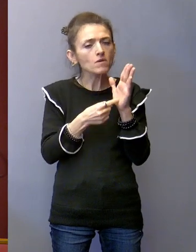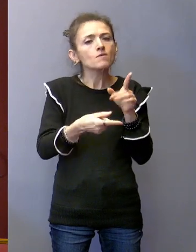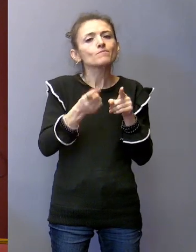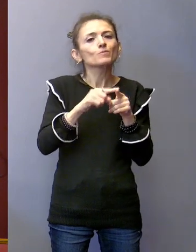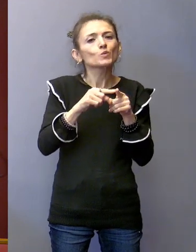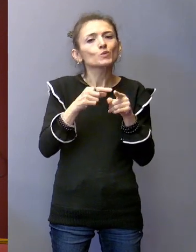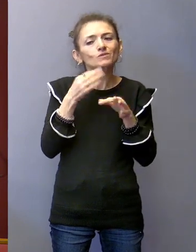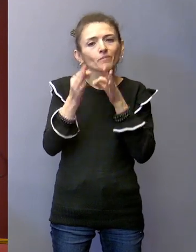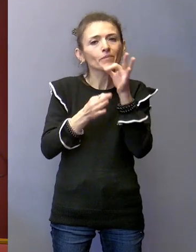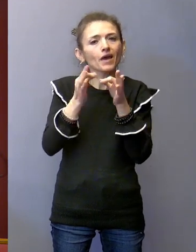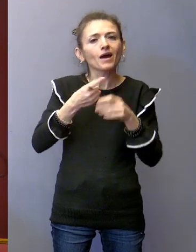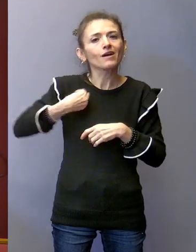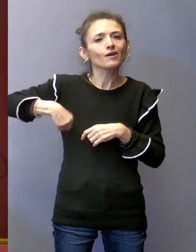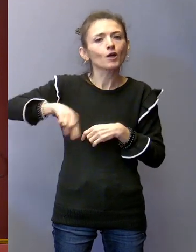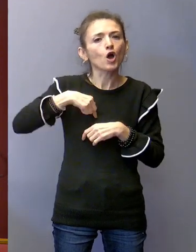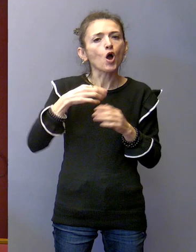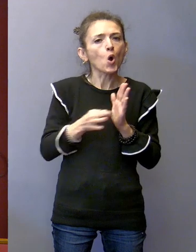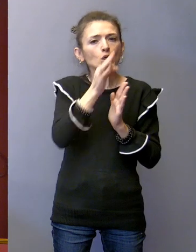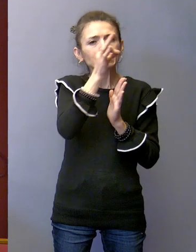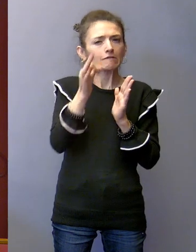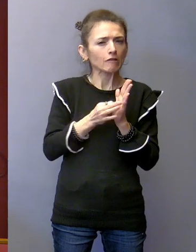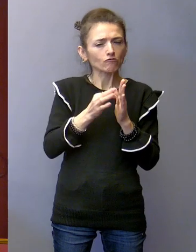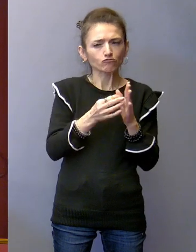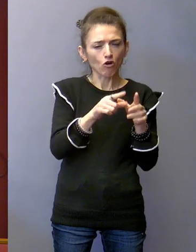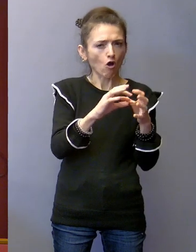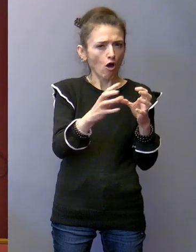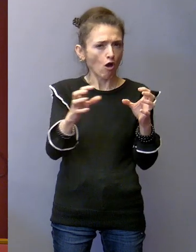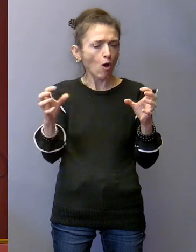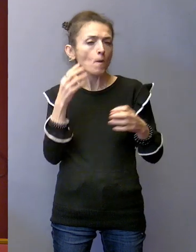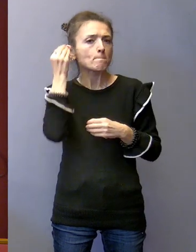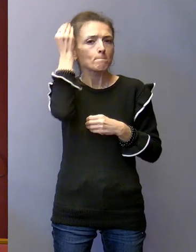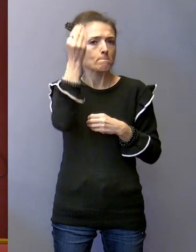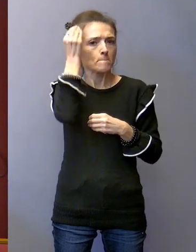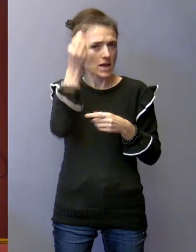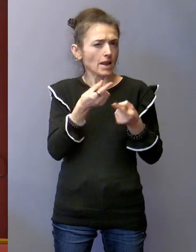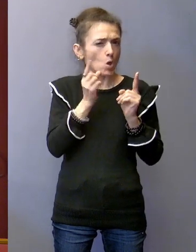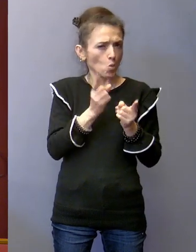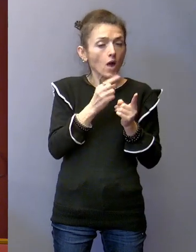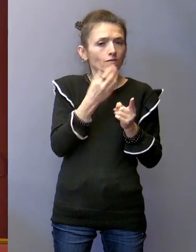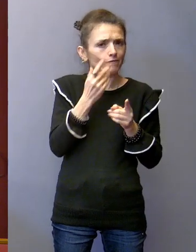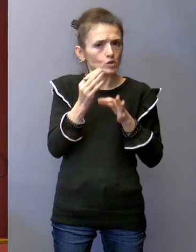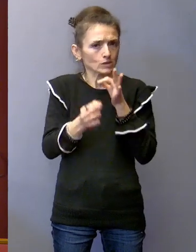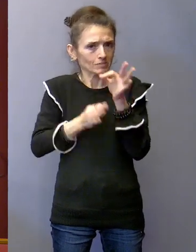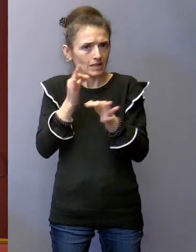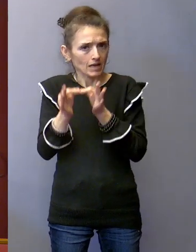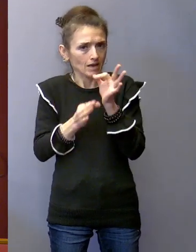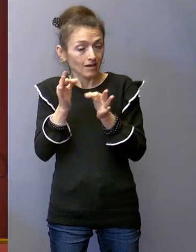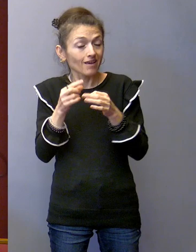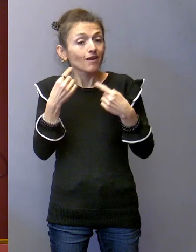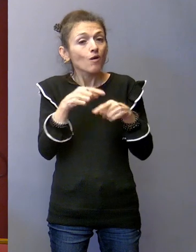sul ordini del giorno che sono stati fatti Innanzitutto questa è una modifica